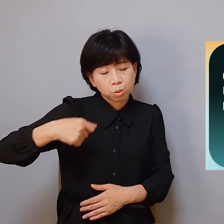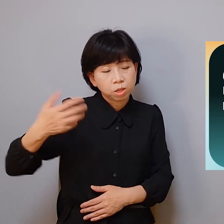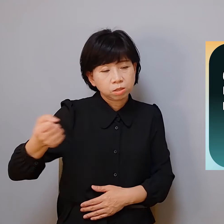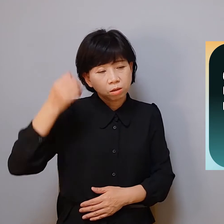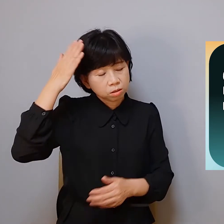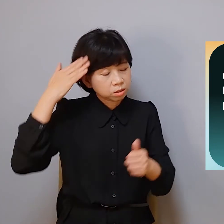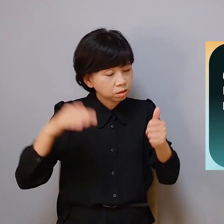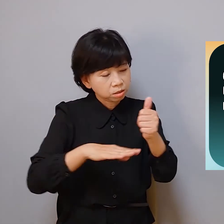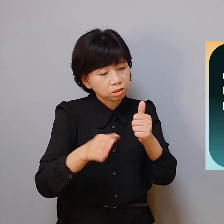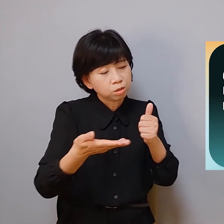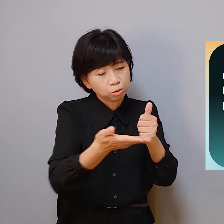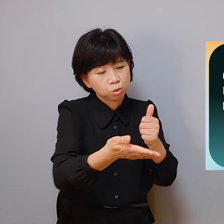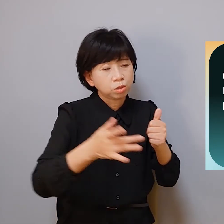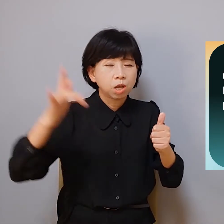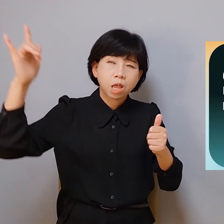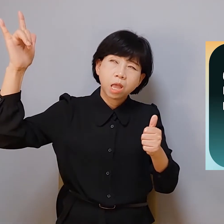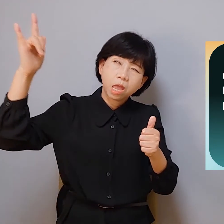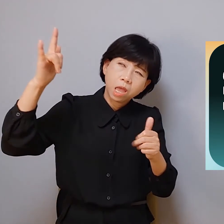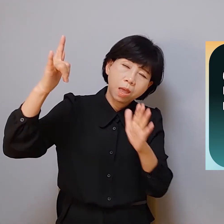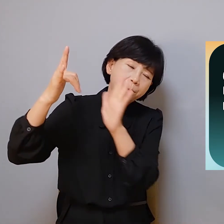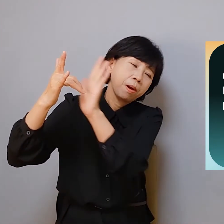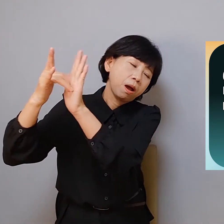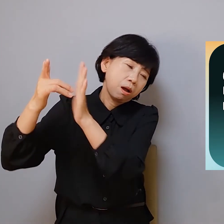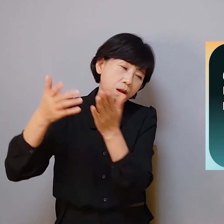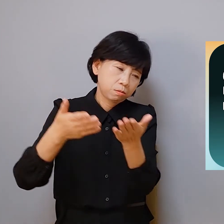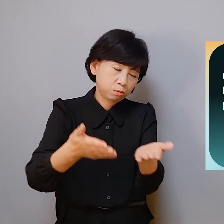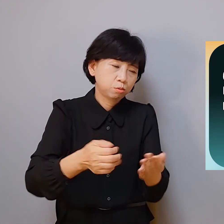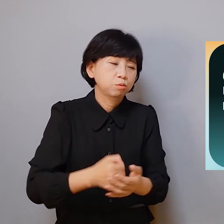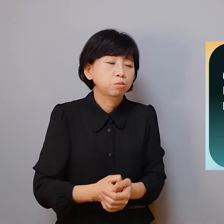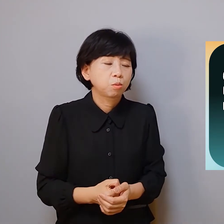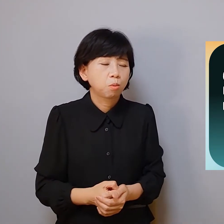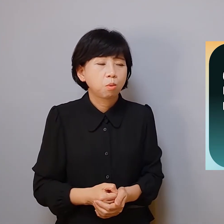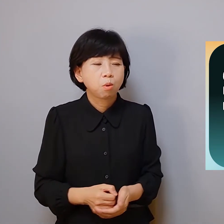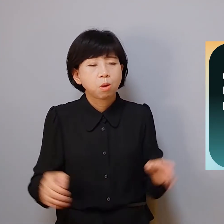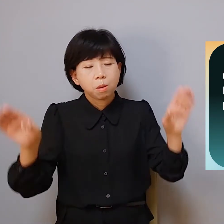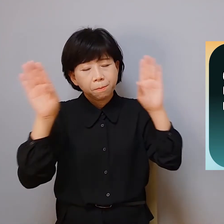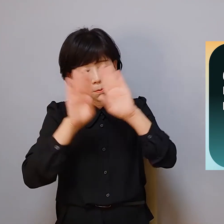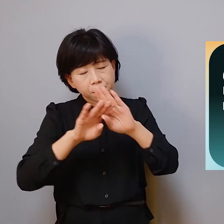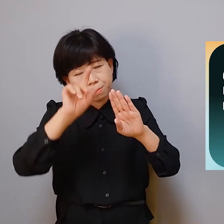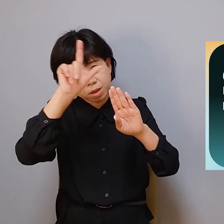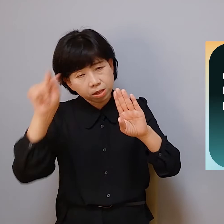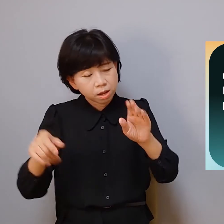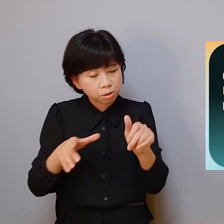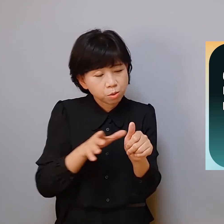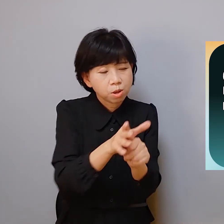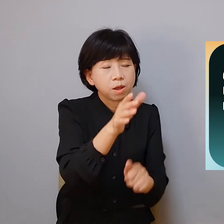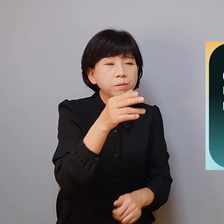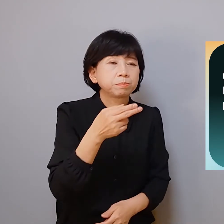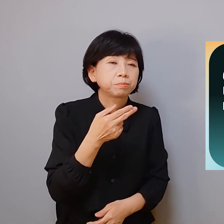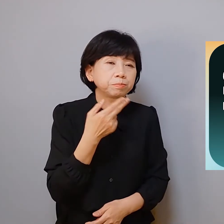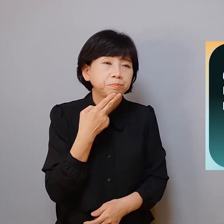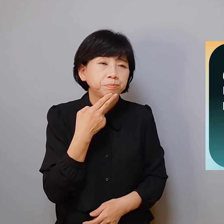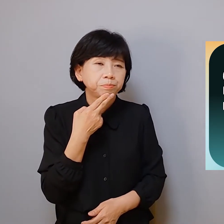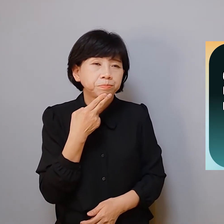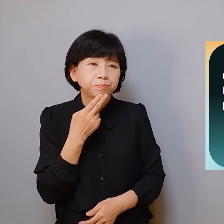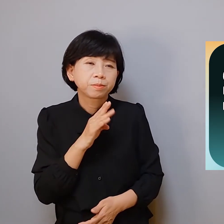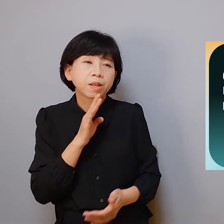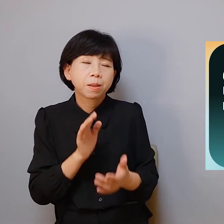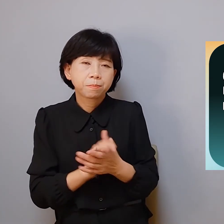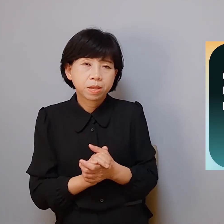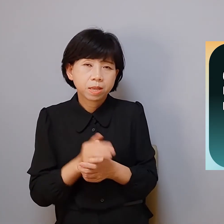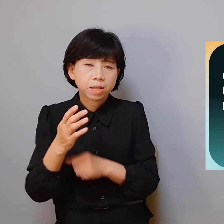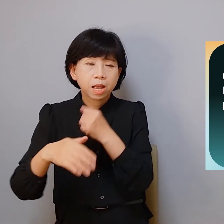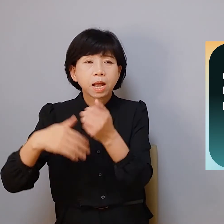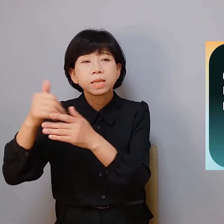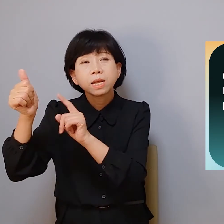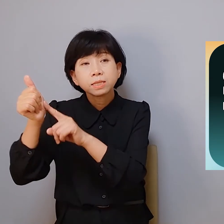해가 너를 상하게 하지 아니하며 밤의 달도 너를 해치지 아니하리로다. 아멘.